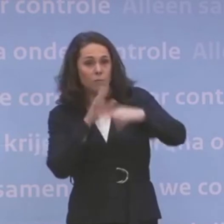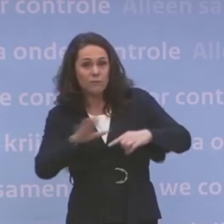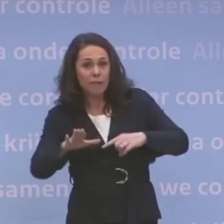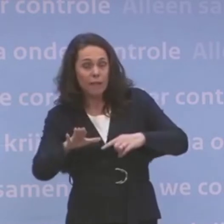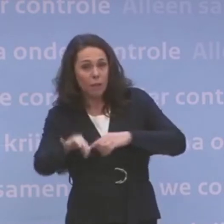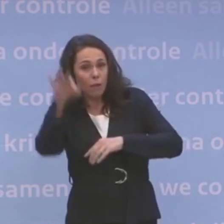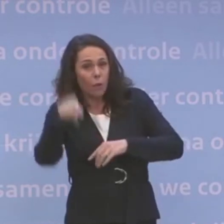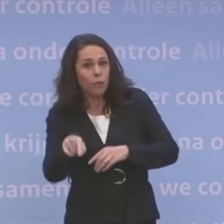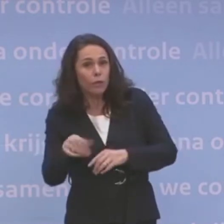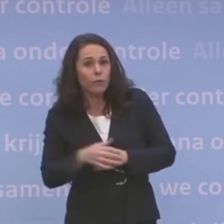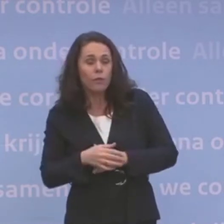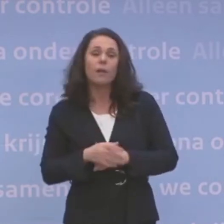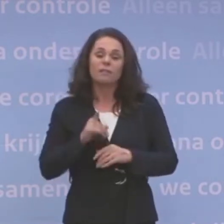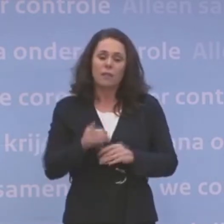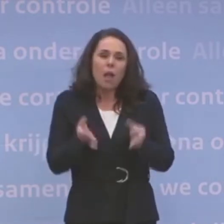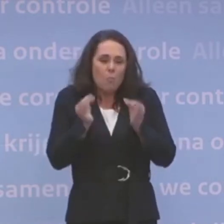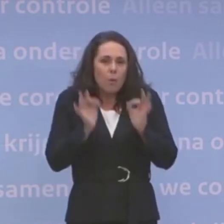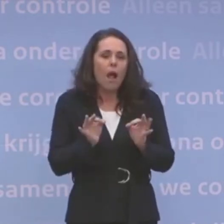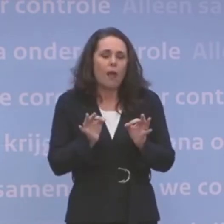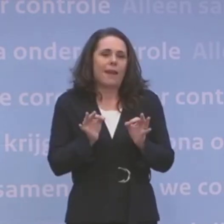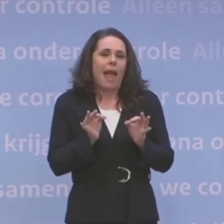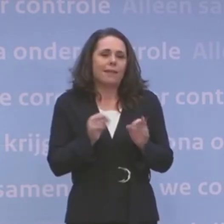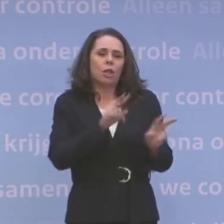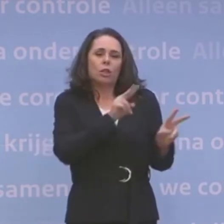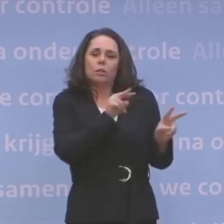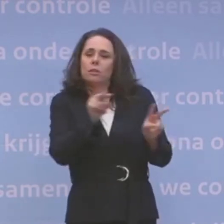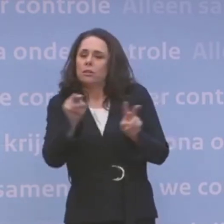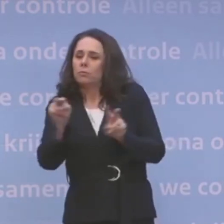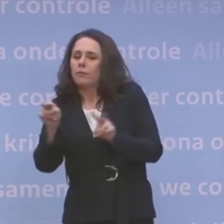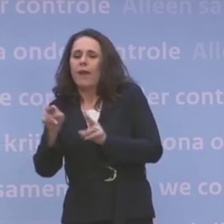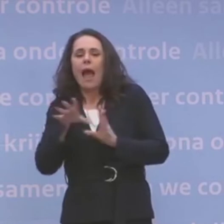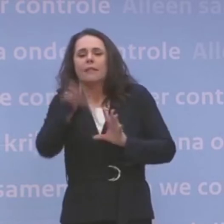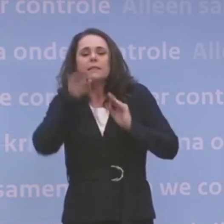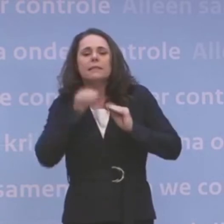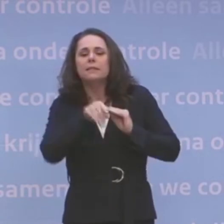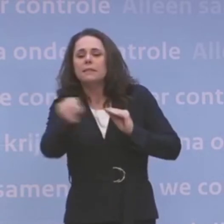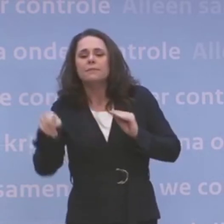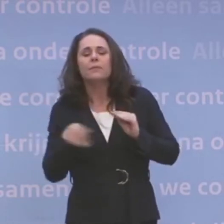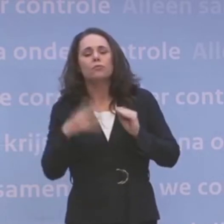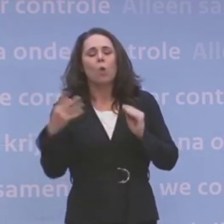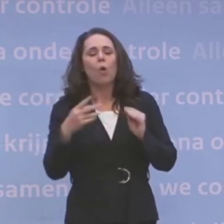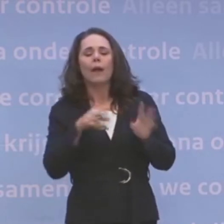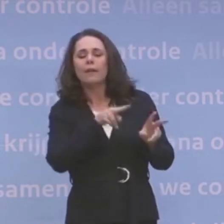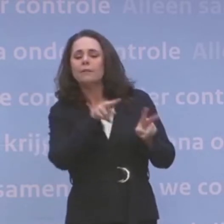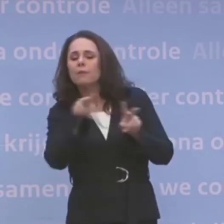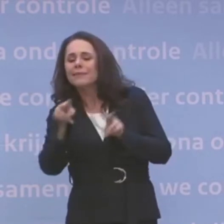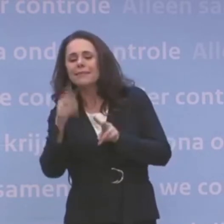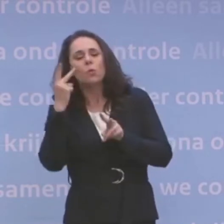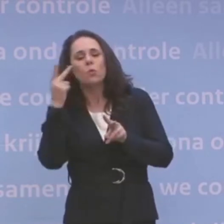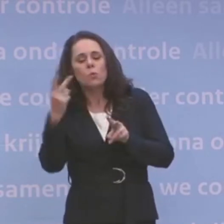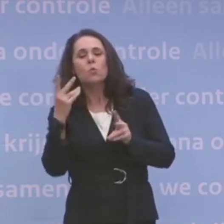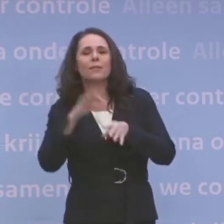dat is eigenlijk toch een belangrijke surveillance in Nederland, een manier waarop we een soort radar hebben op dit ziektebeloop.